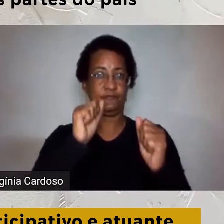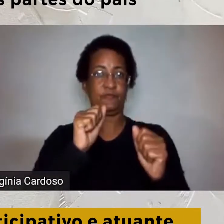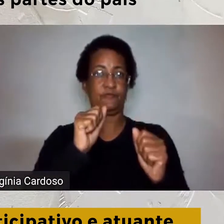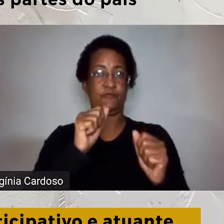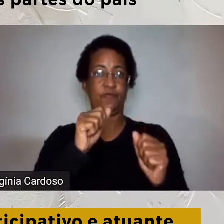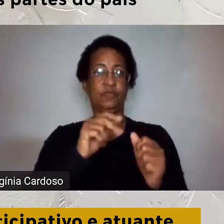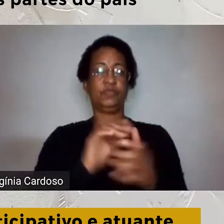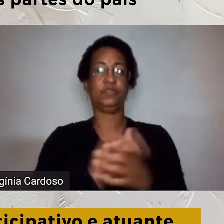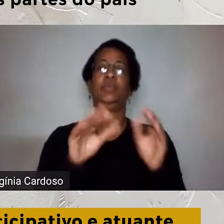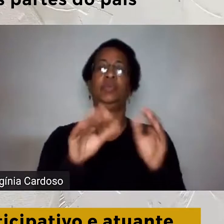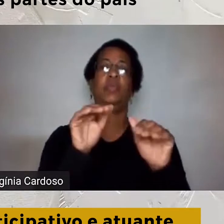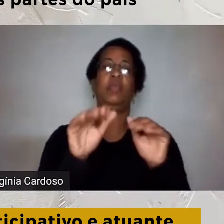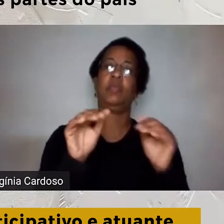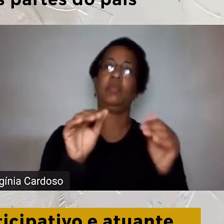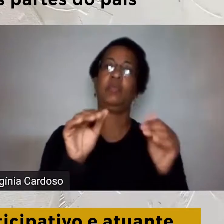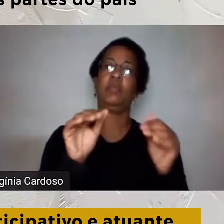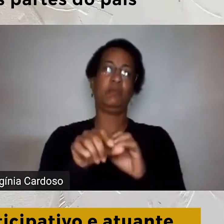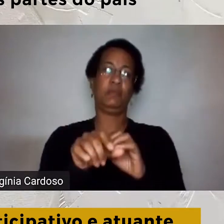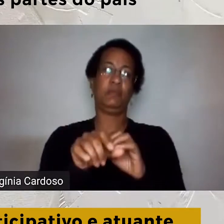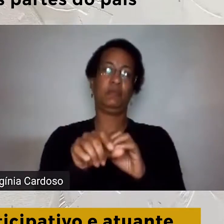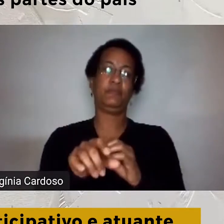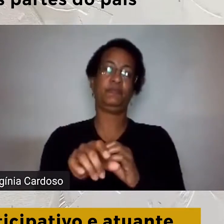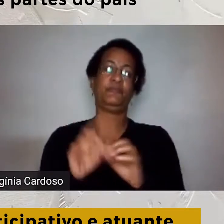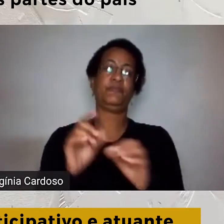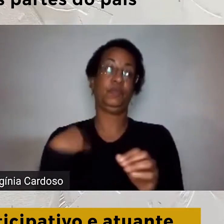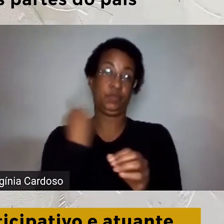chamar de colonizadores, nós